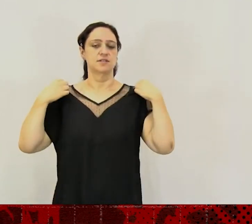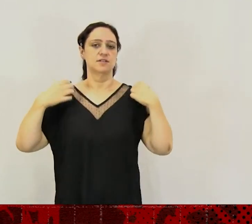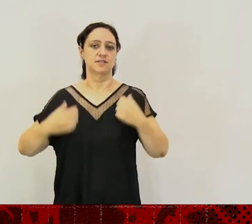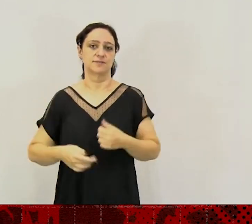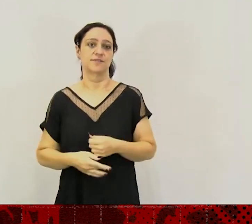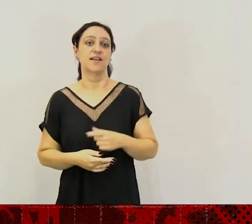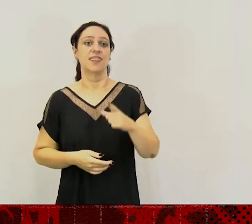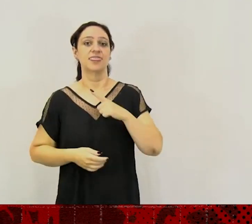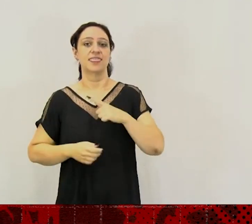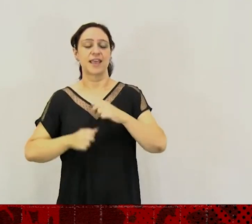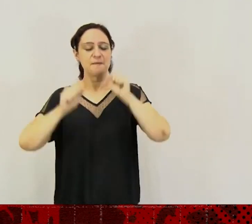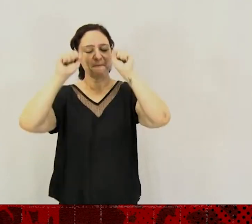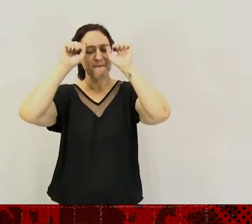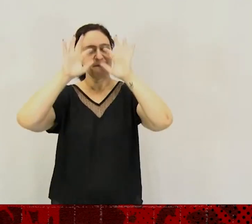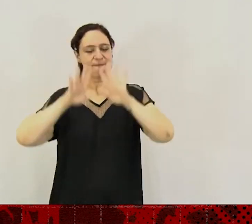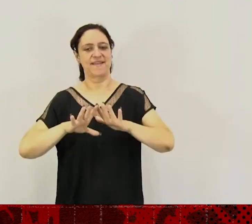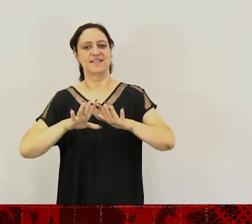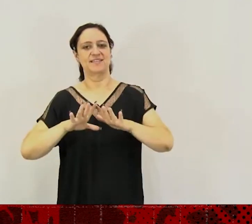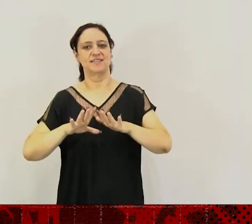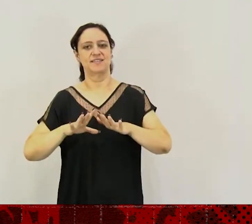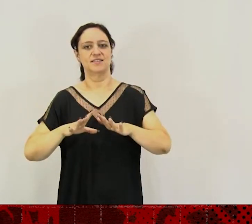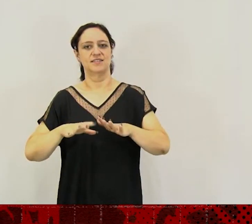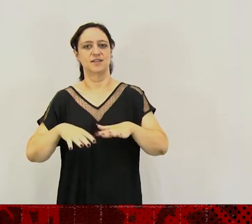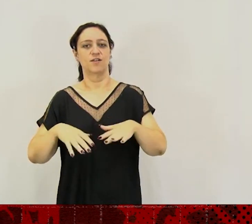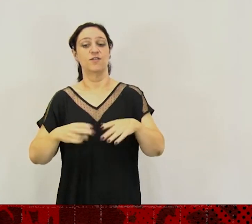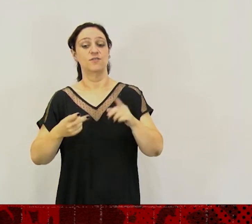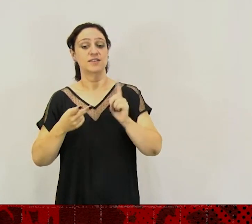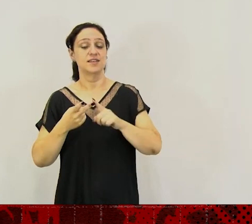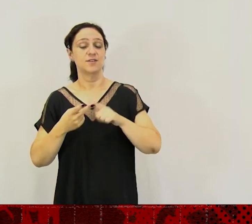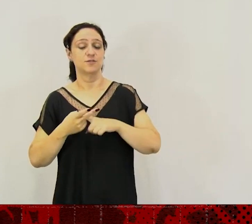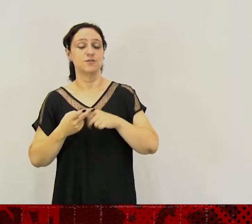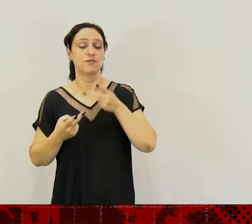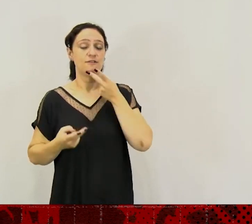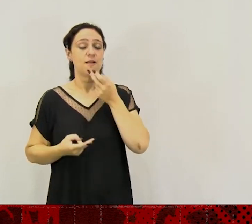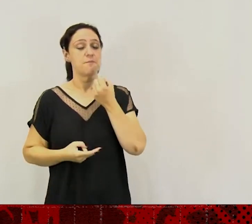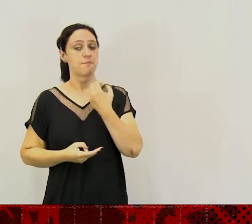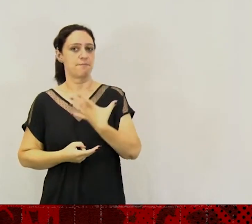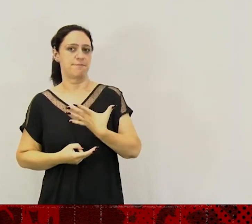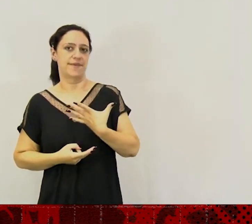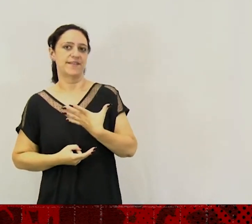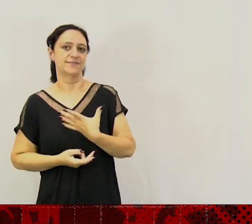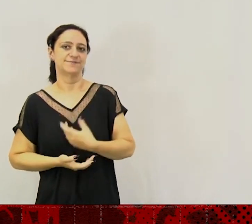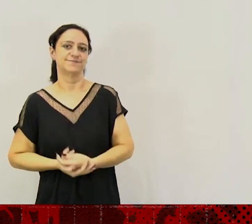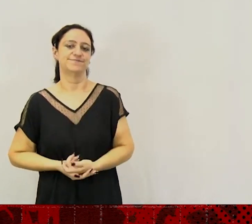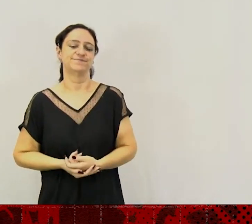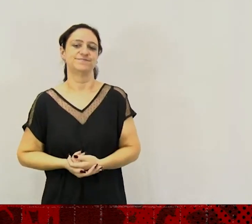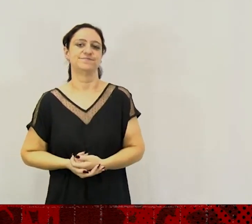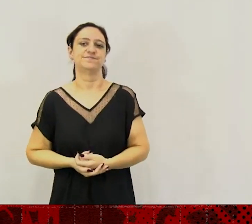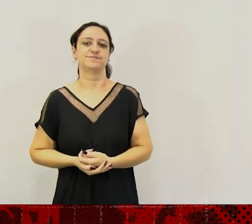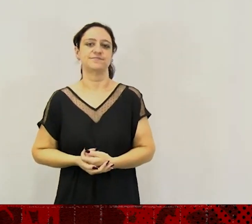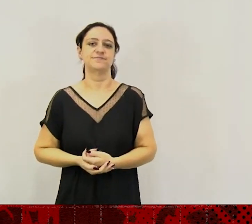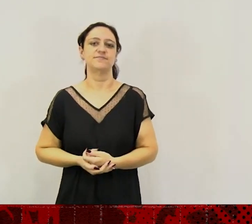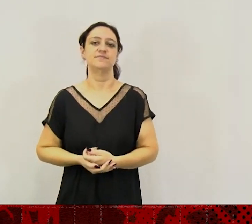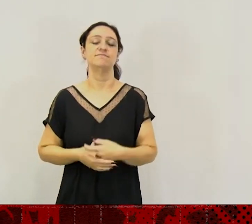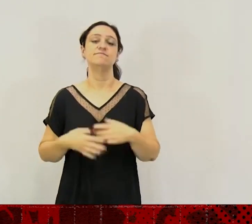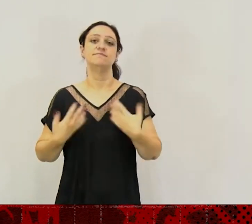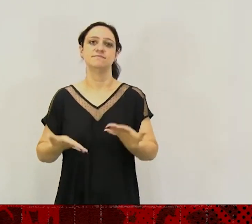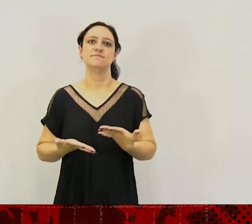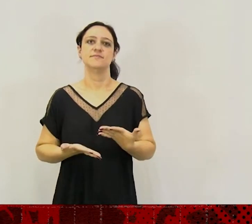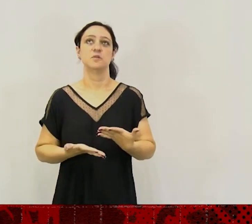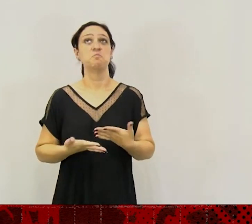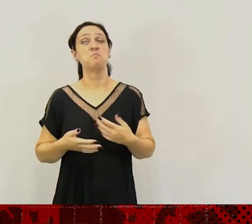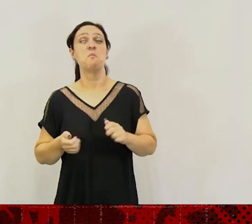mais uma bênção, mais um falar bem de Deus para você. Talvez você não